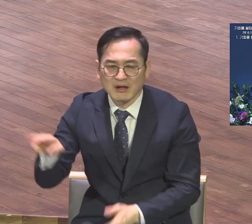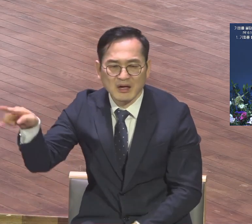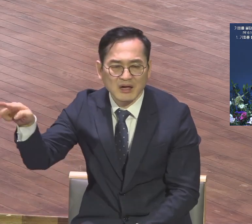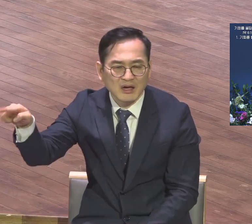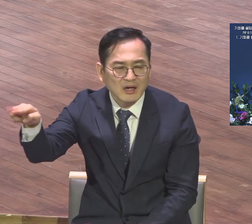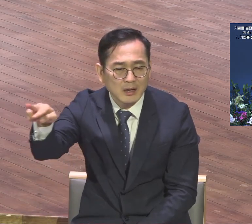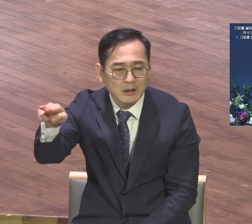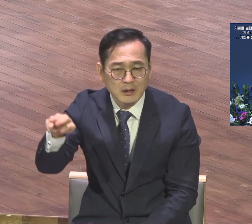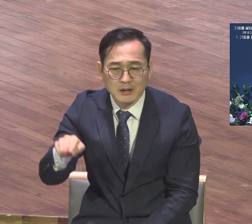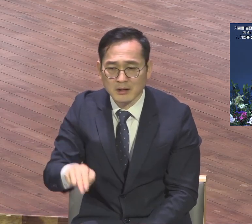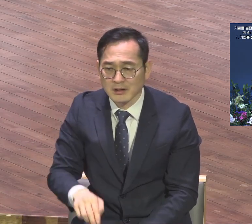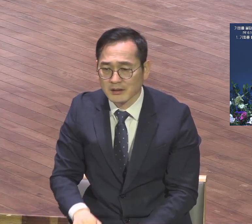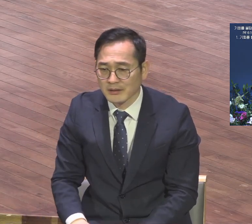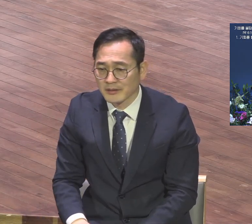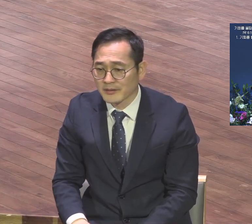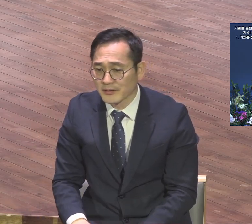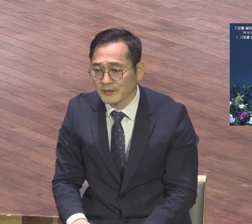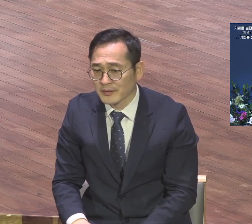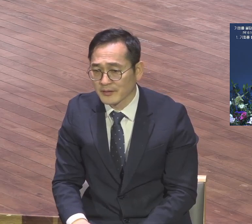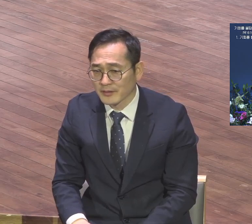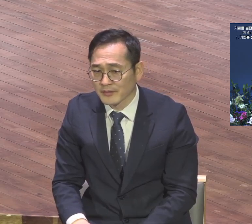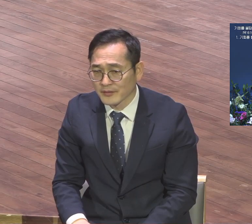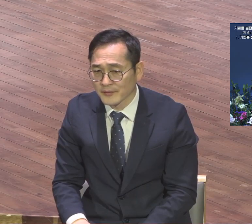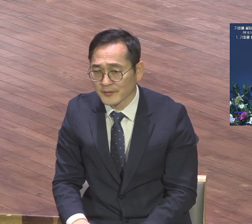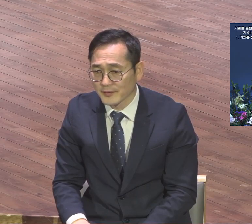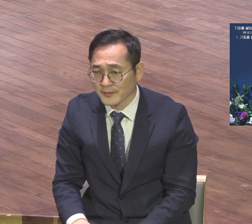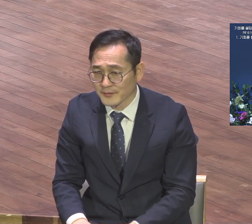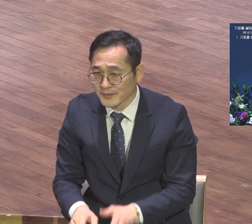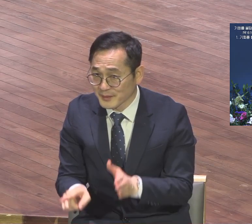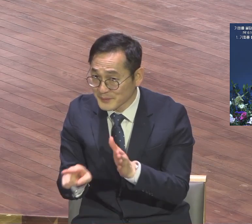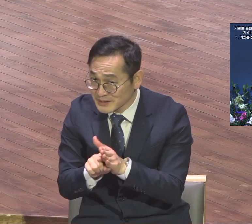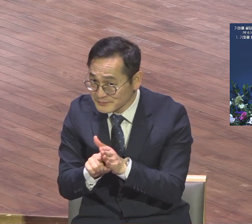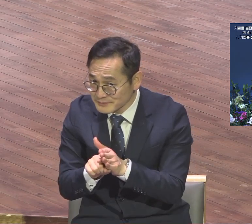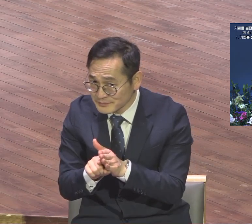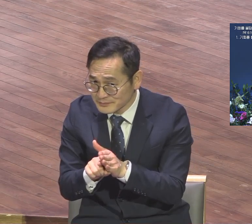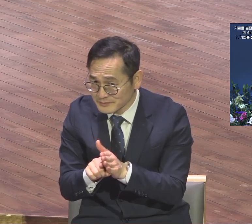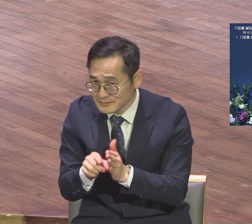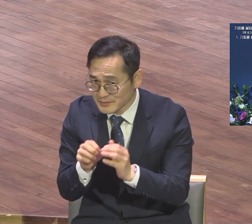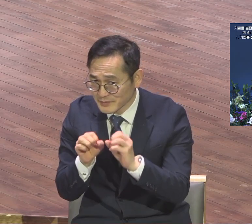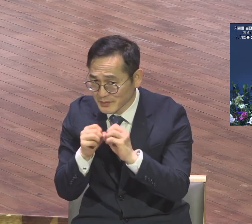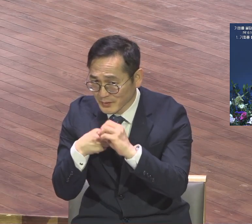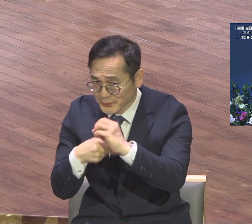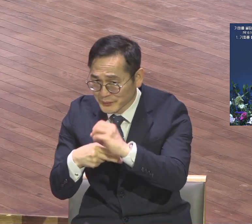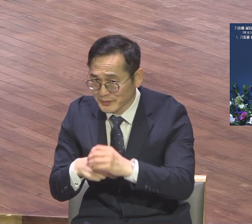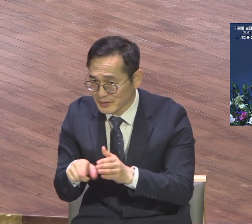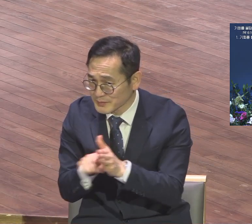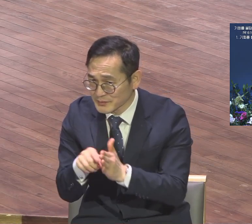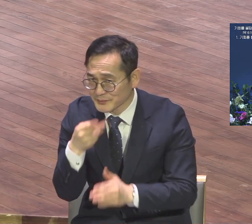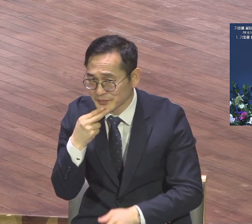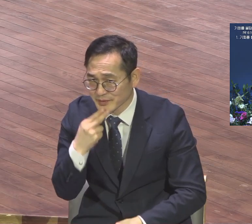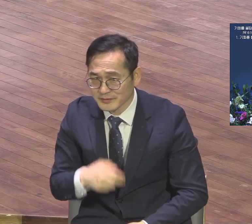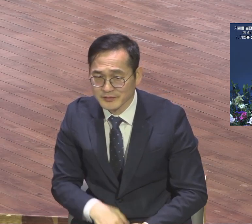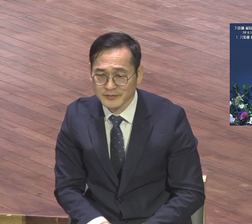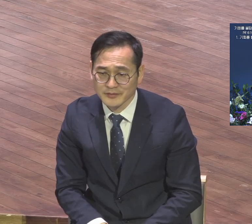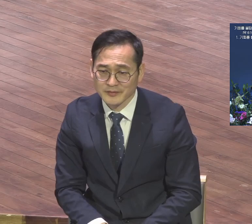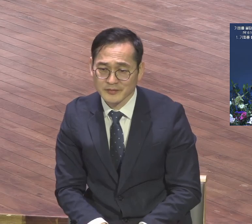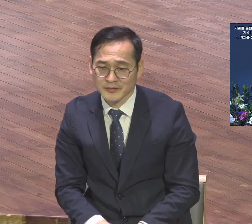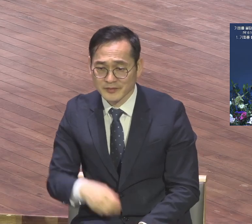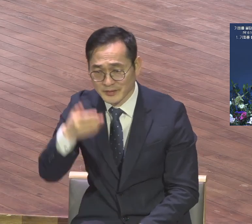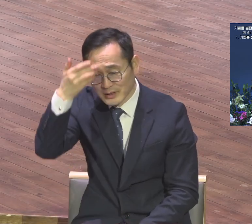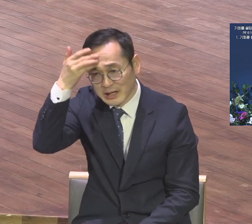왜냐 믿음으로 하다 보니까 믿음으로 한다니까 뭐 무슨 믿음으로 무슨 말도 안 되는 소리에서 하니 상식적으로 맞도 안